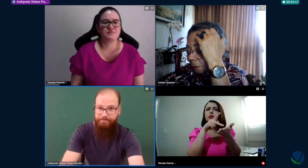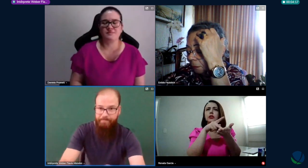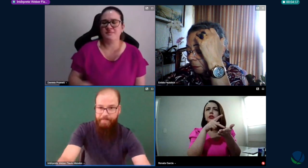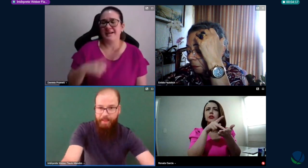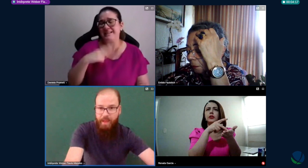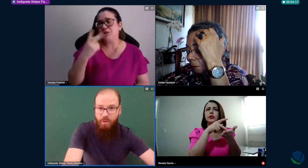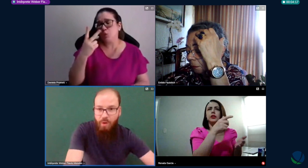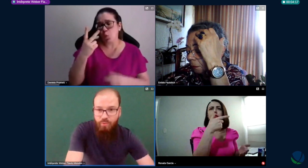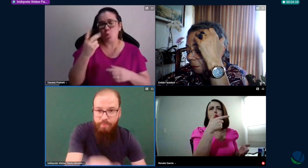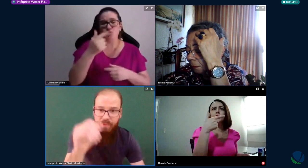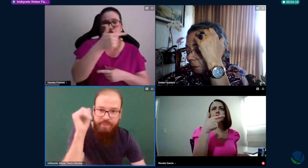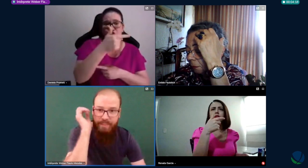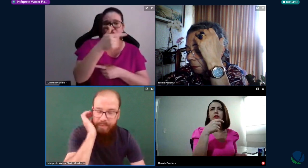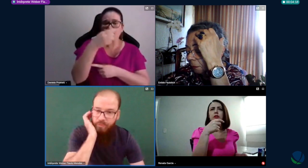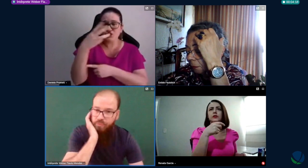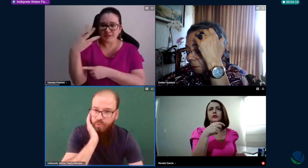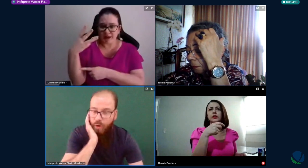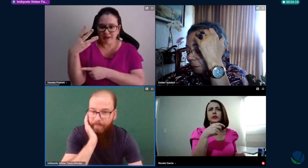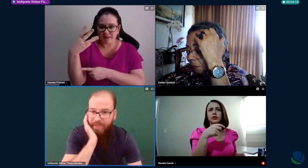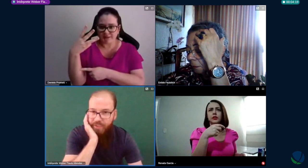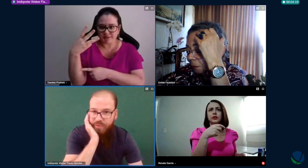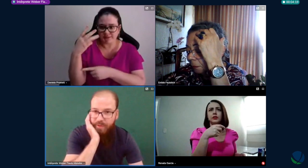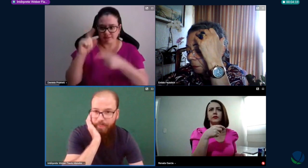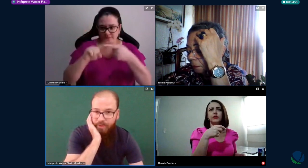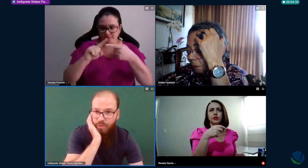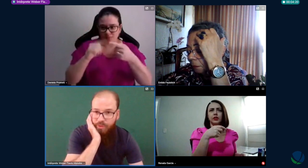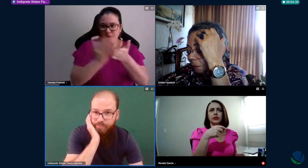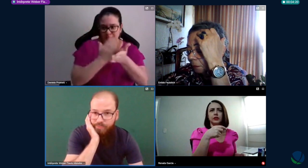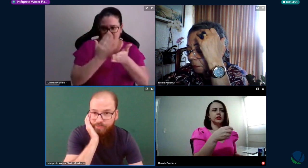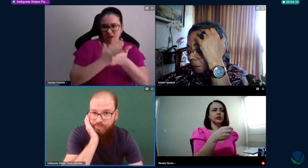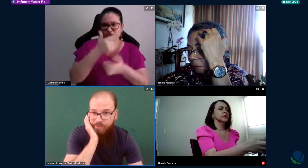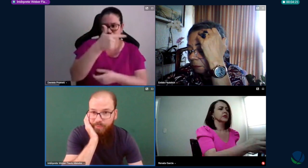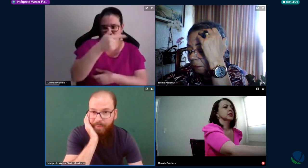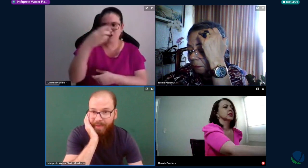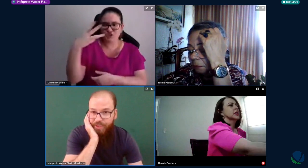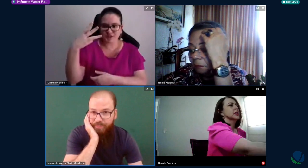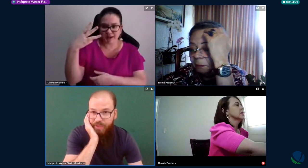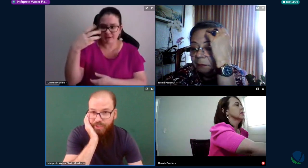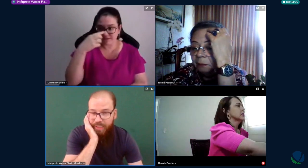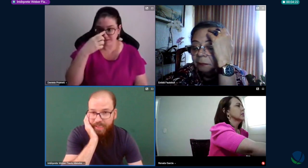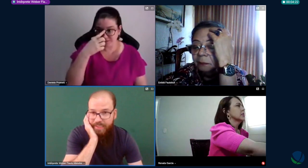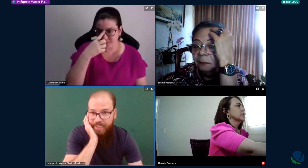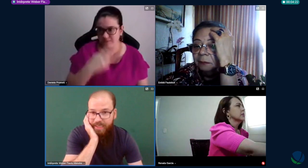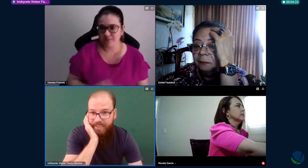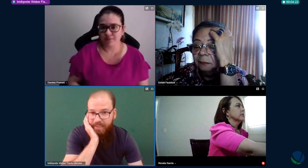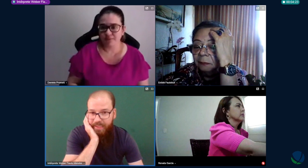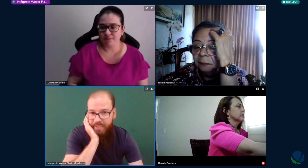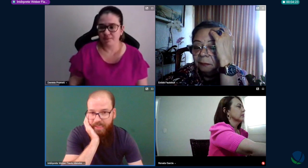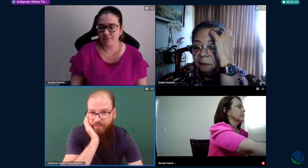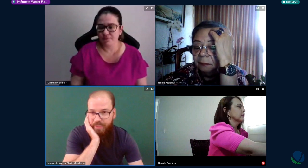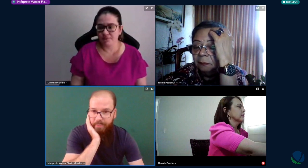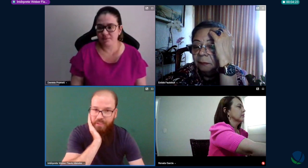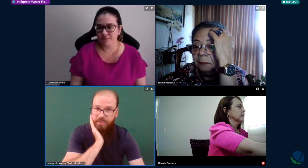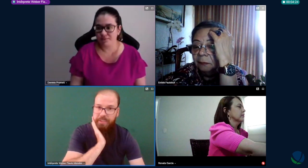clara? Qual número você perguntou? Qual página você comentou? Página 23 e na 77 você menciona